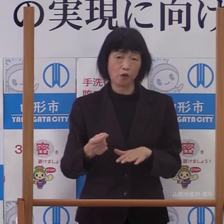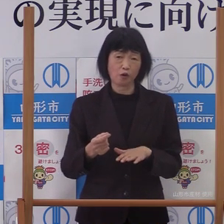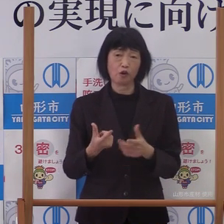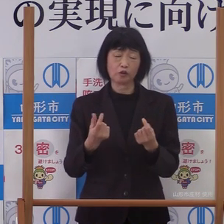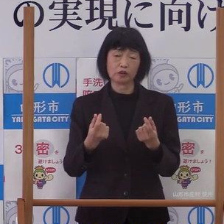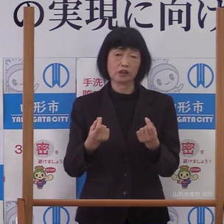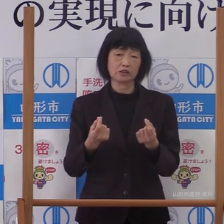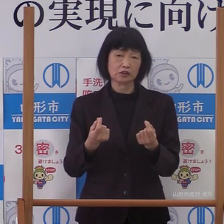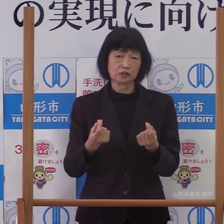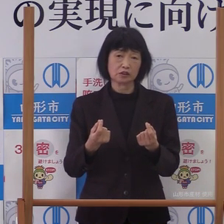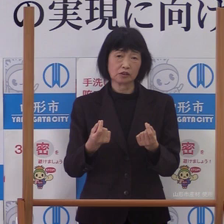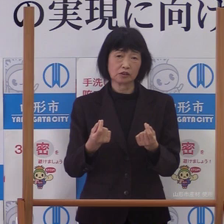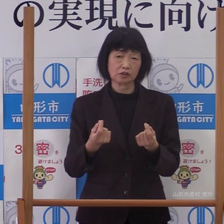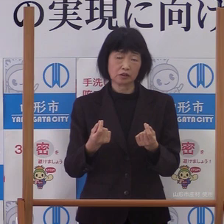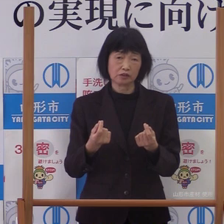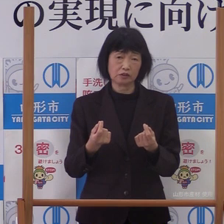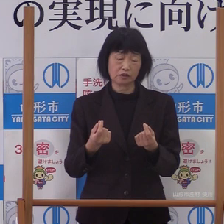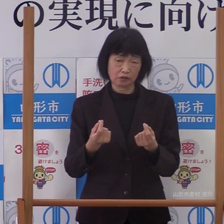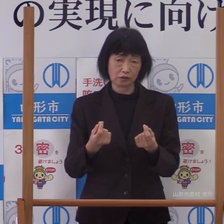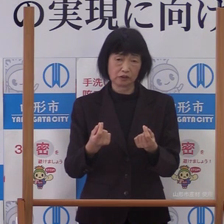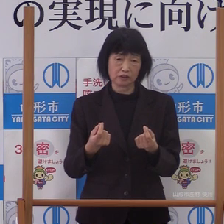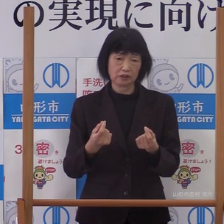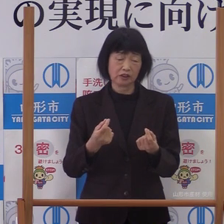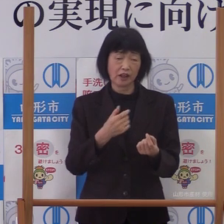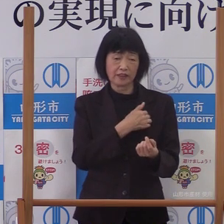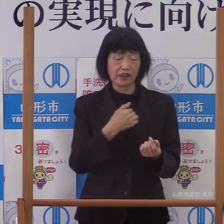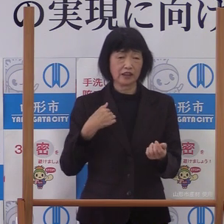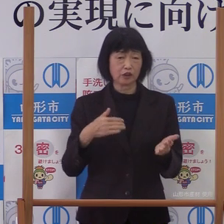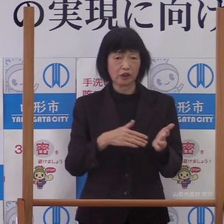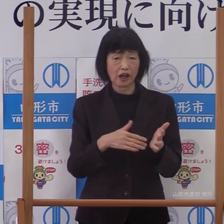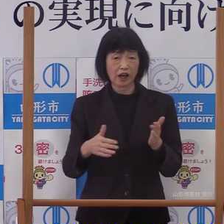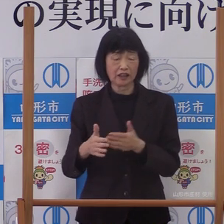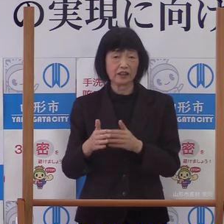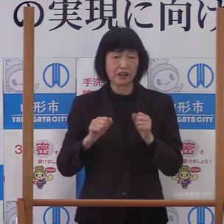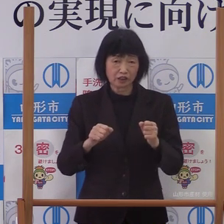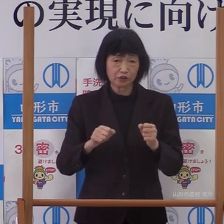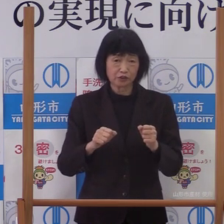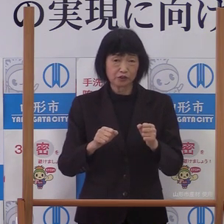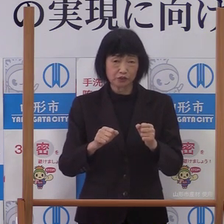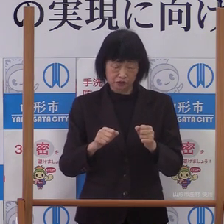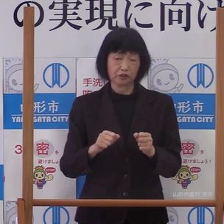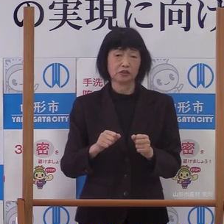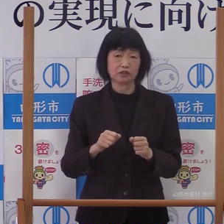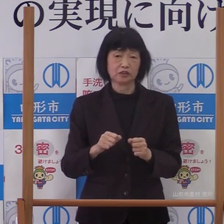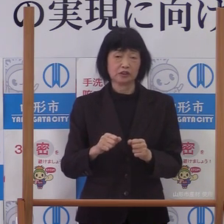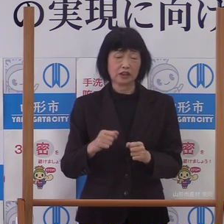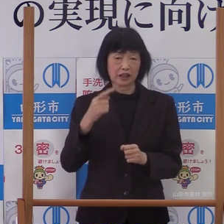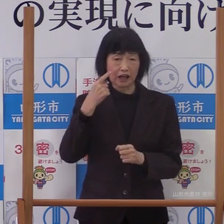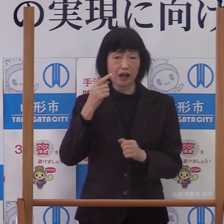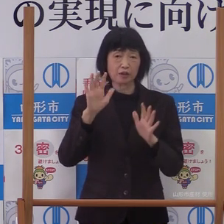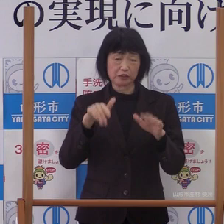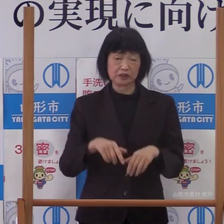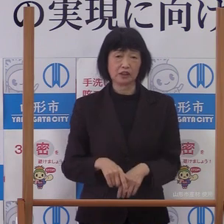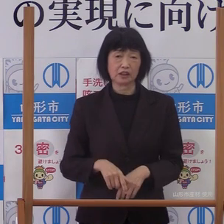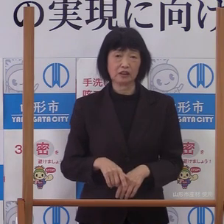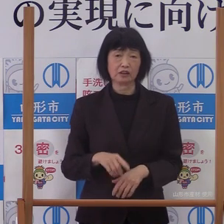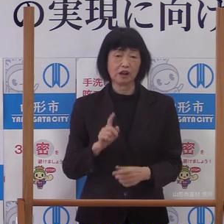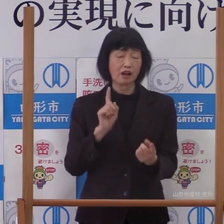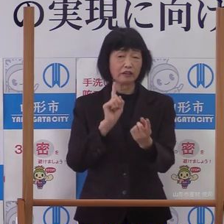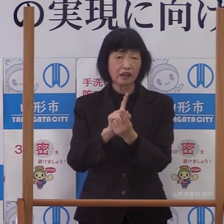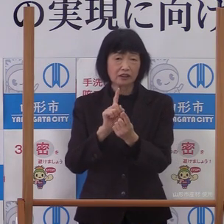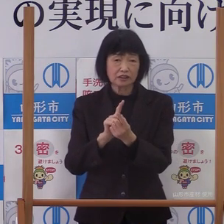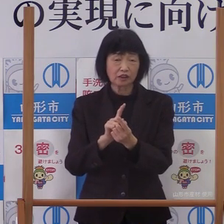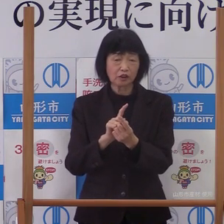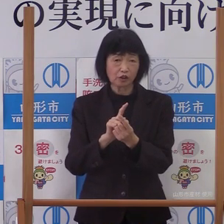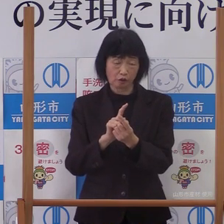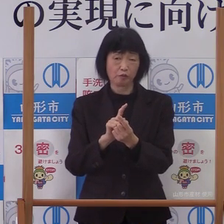のようなこととして捉えていただきたいと思いますし、それは対策はもちろん最大限し